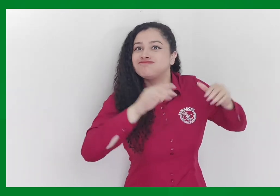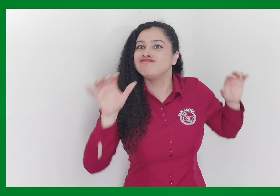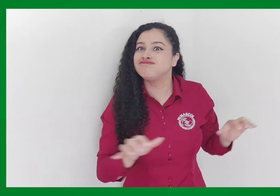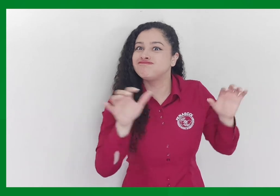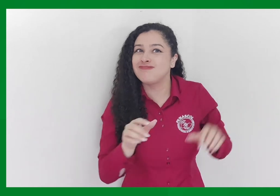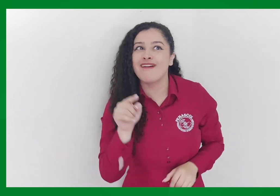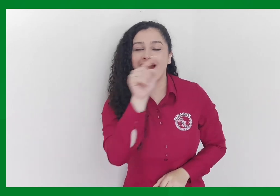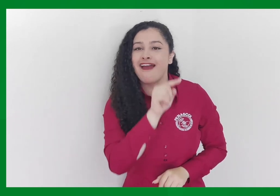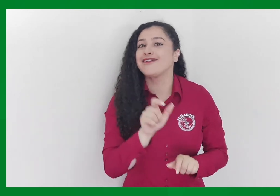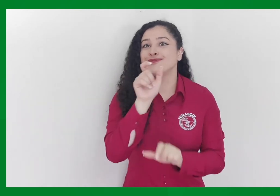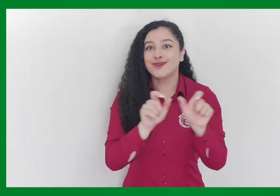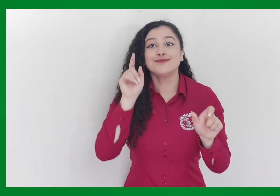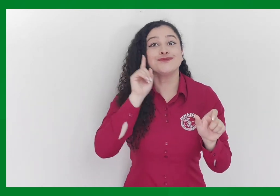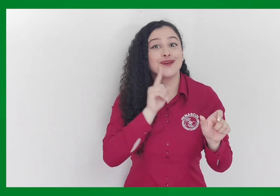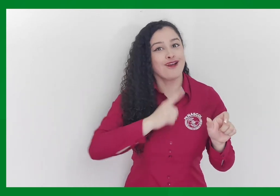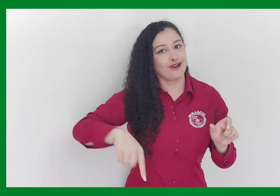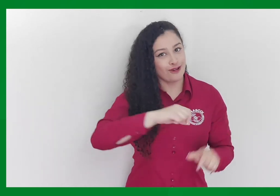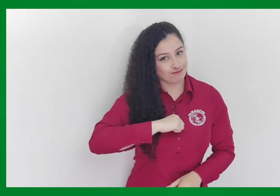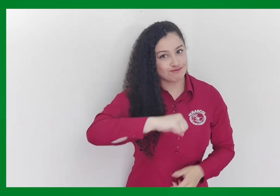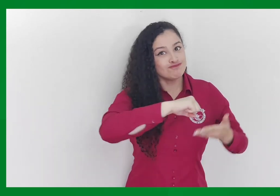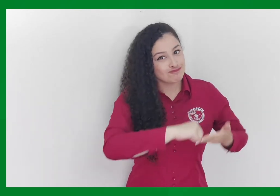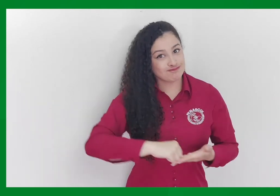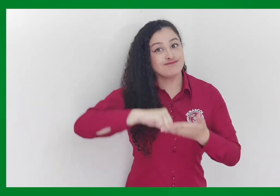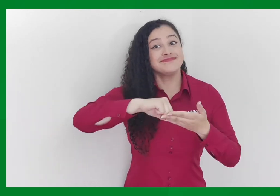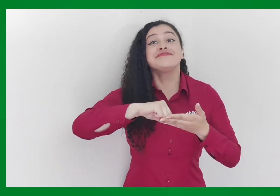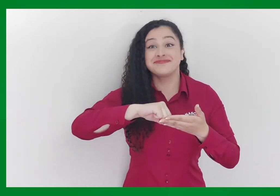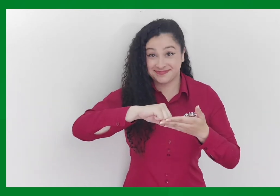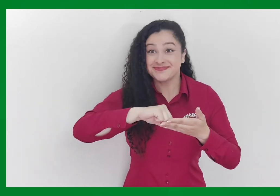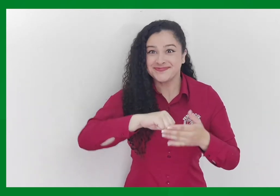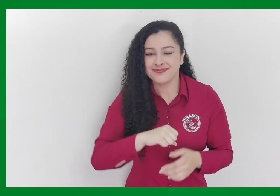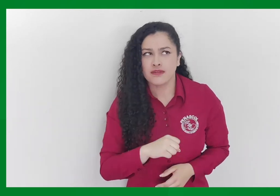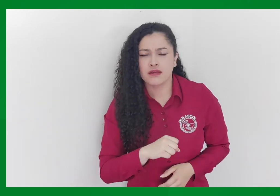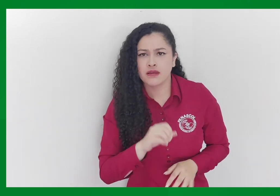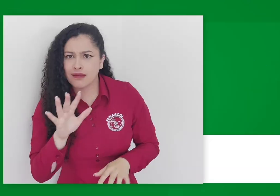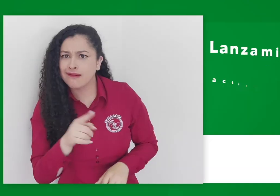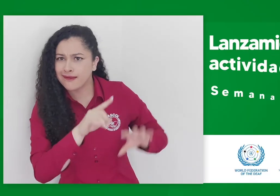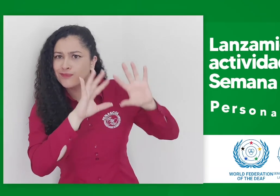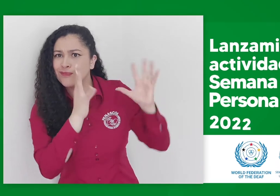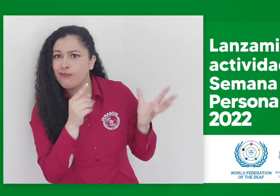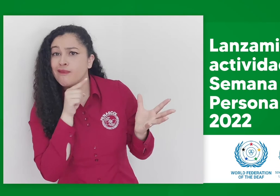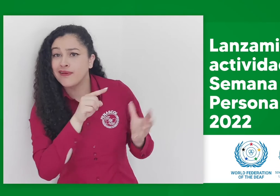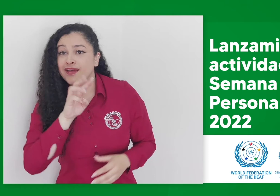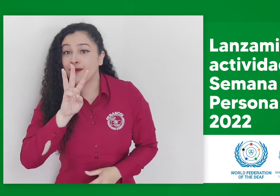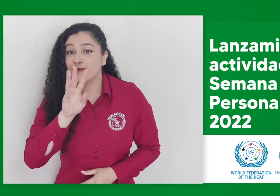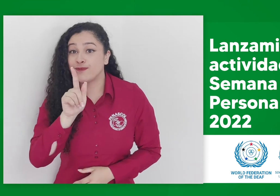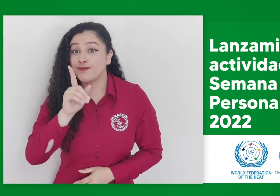celebración y propiciar el reconocimiento de sus derechos penas col se articula lo propuesto por la w